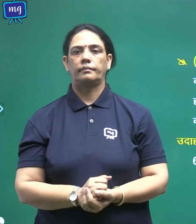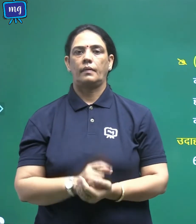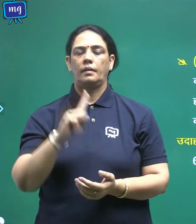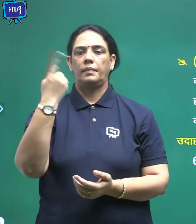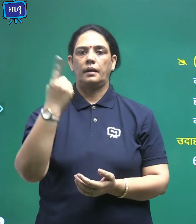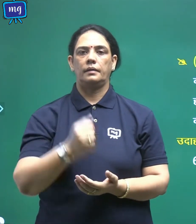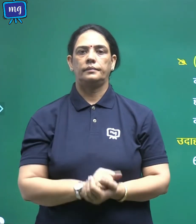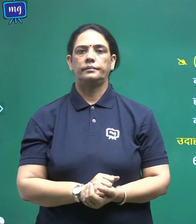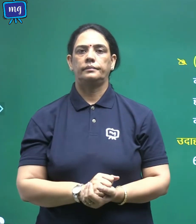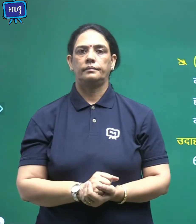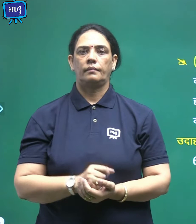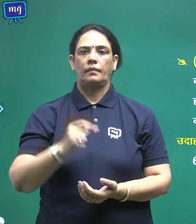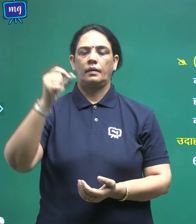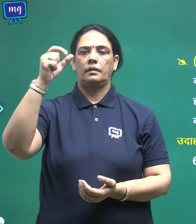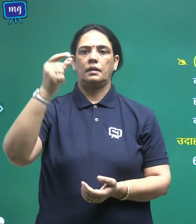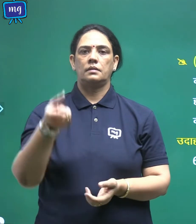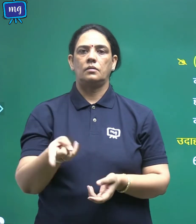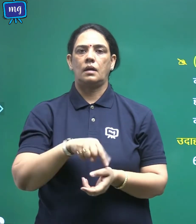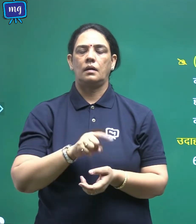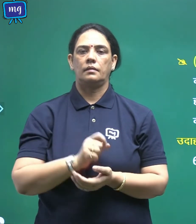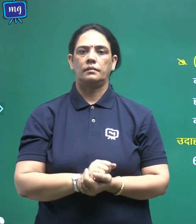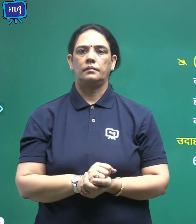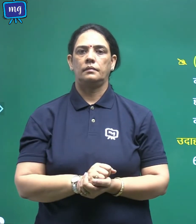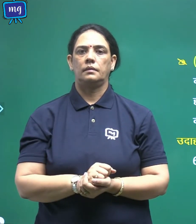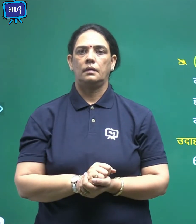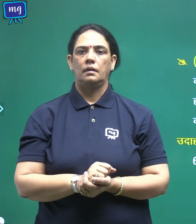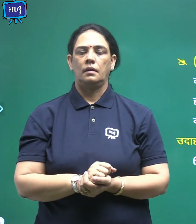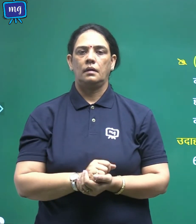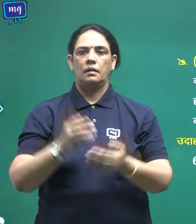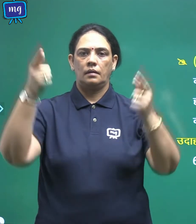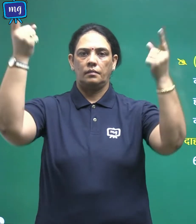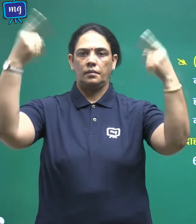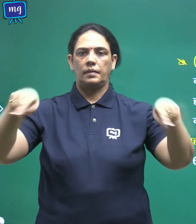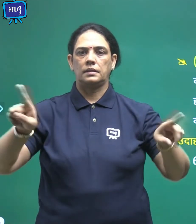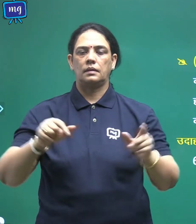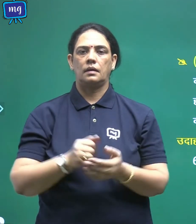पहला, 10 द्वारा विभाज्यता।